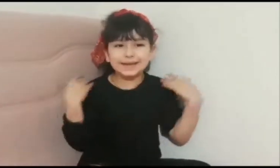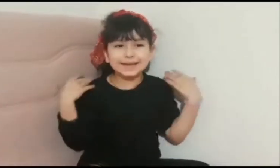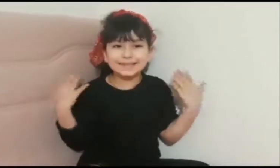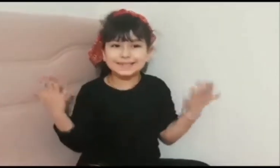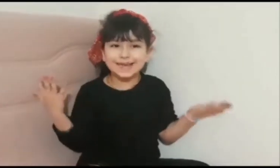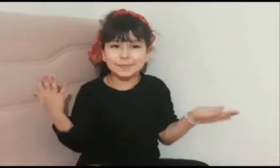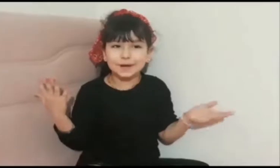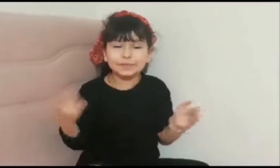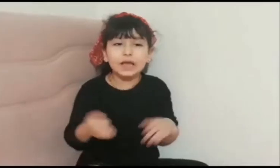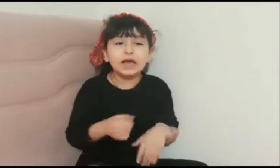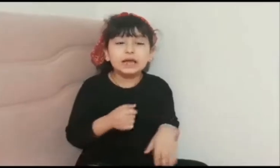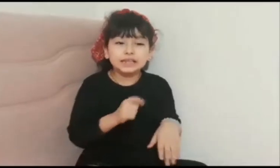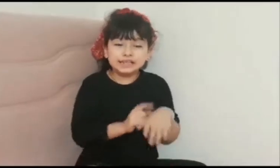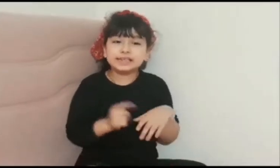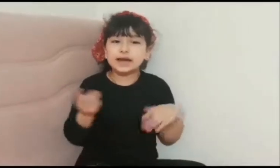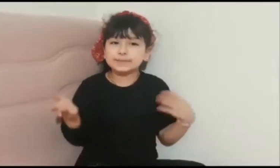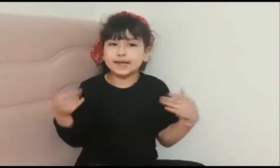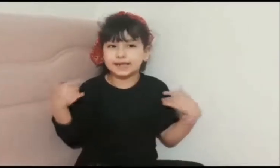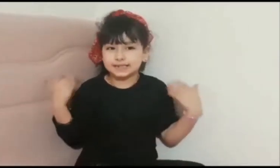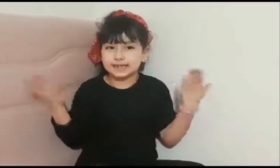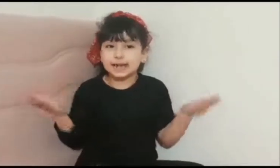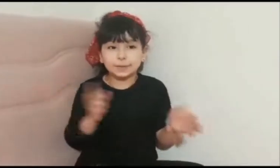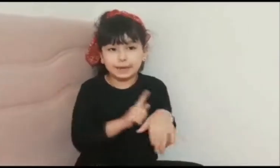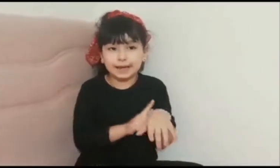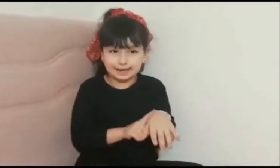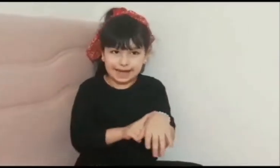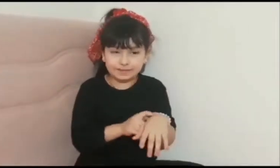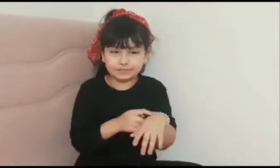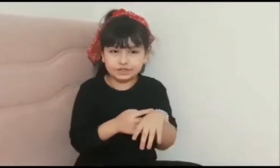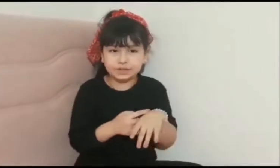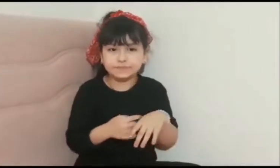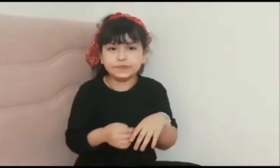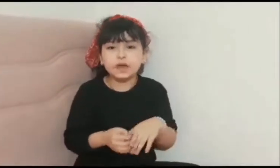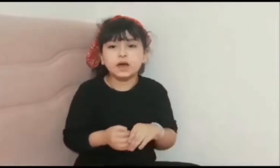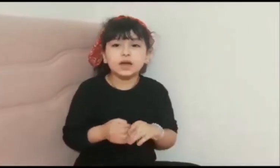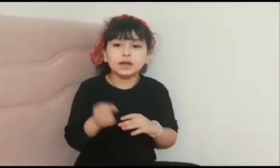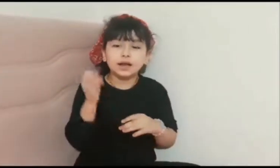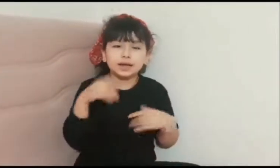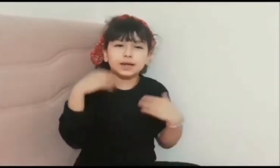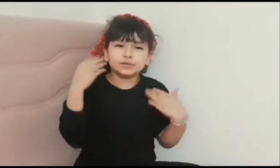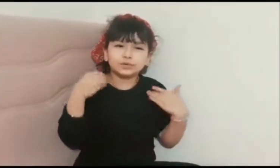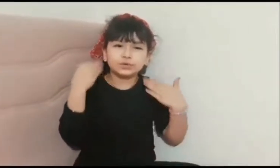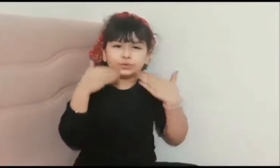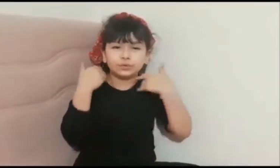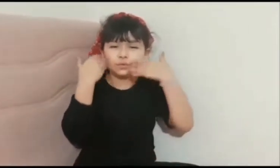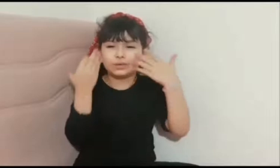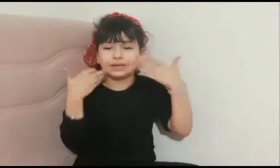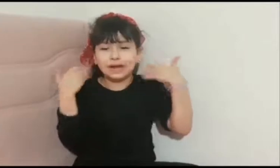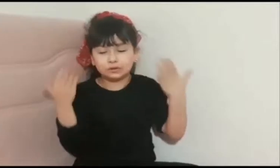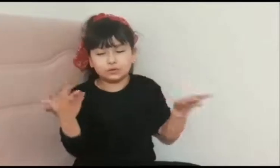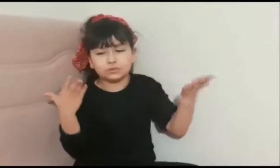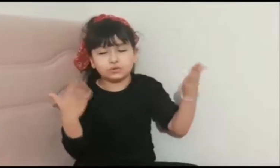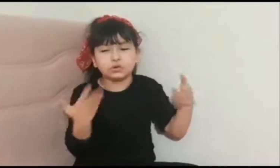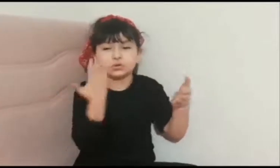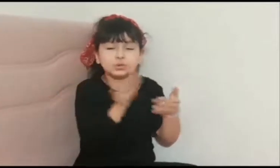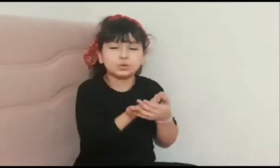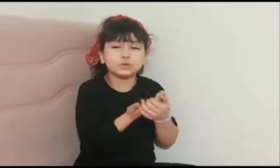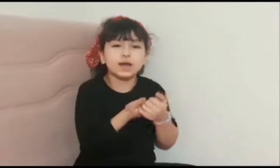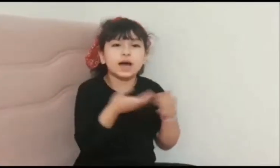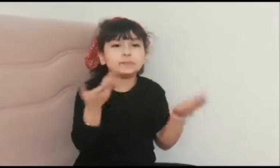hiç sevmem. Tilki tam saatinde yemeğe gelmiş. Leyla'ya türlü türlü diller gitmiş. Şu güzel bu